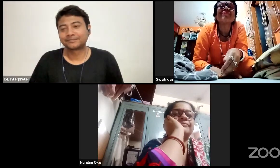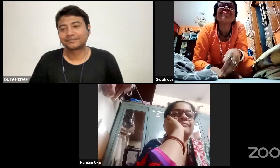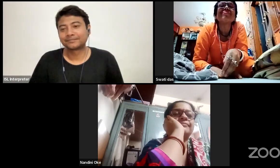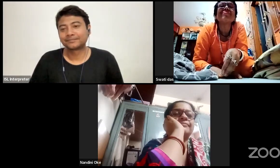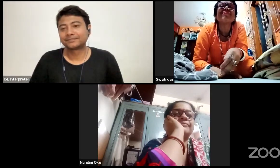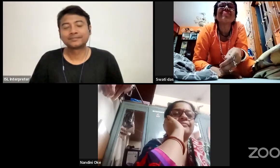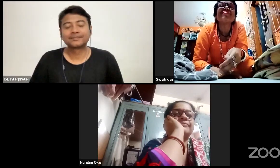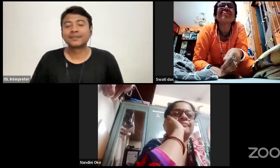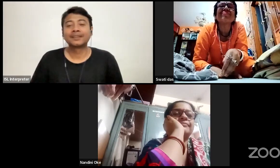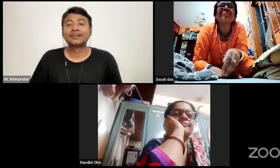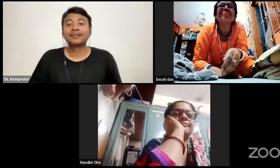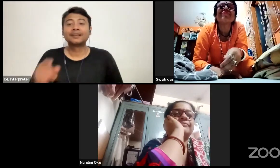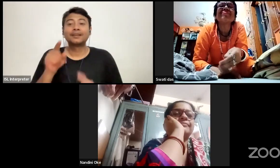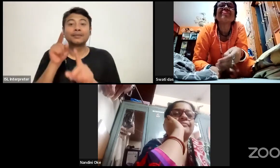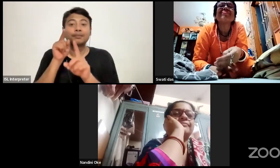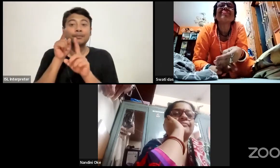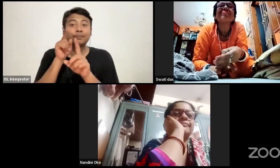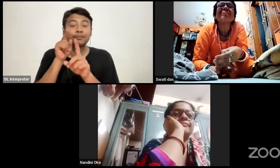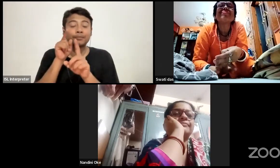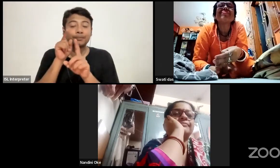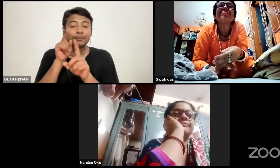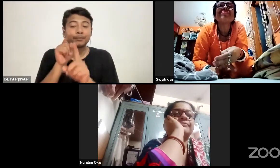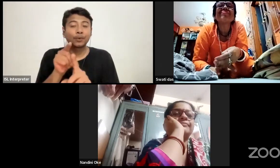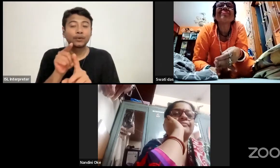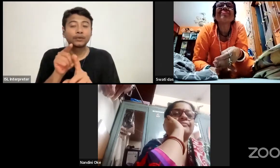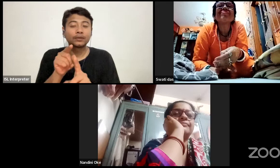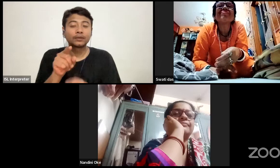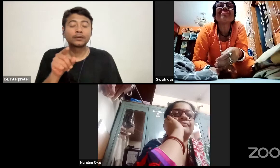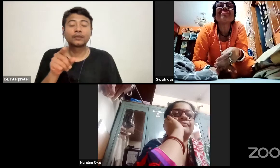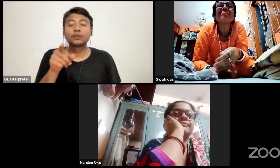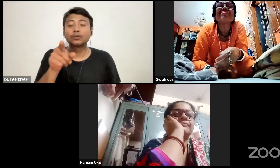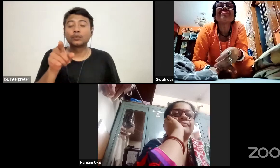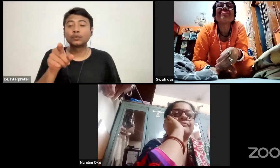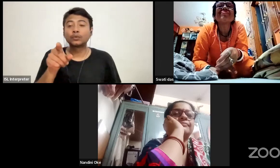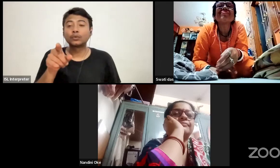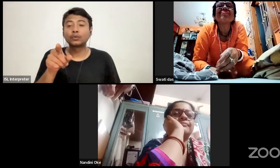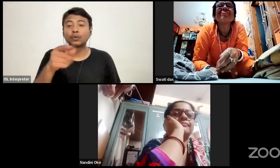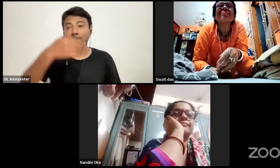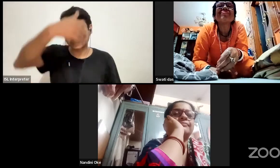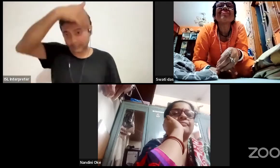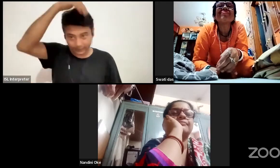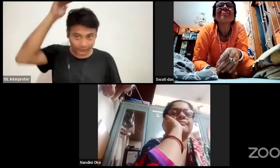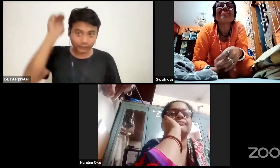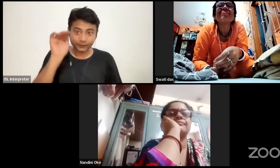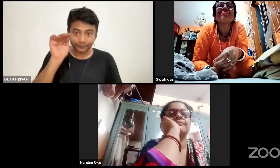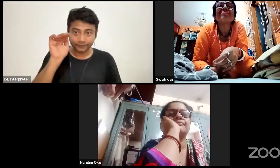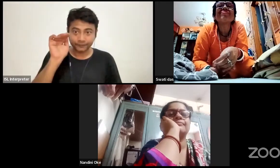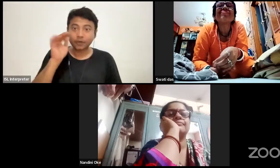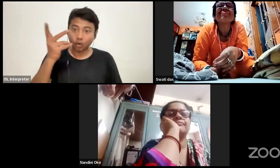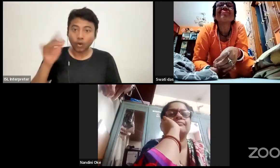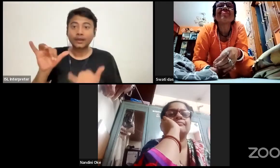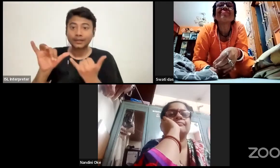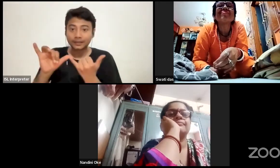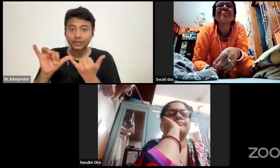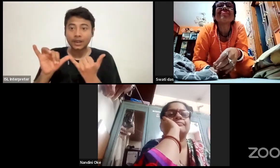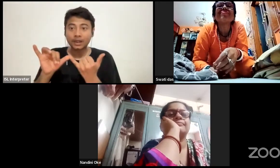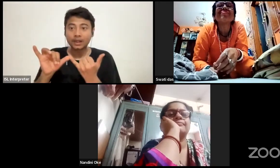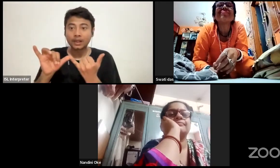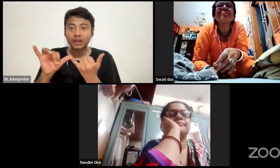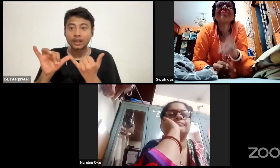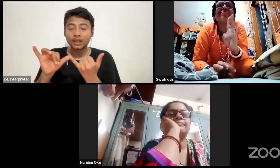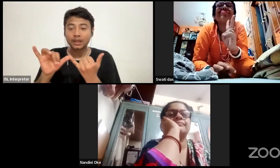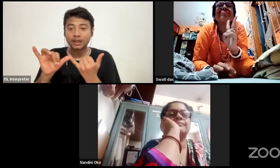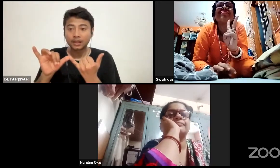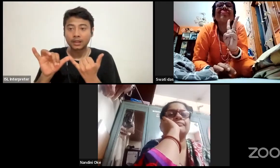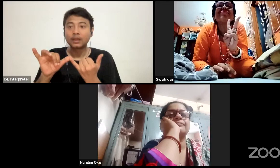बात यह है कि हम किस रूप में जो है स्मरण कर रहे हैं भगवान शिव का, भगवान कृष्ण का। अगर आप सोच रही हैं कि भगवान शिव